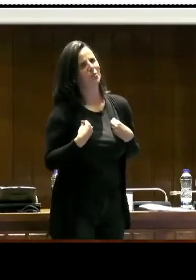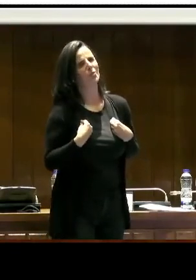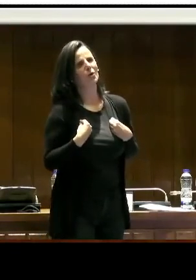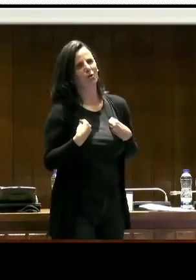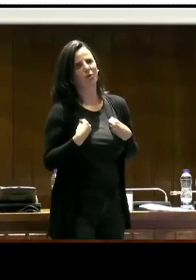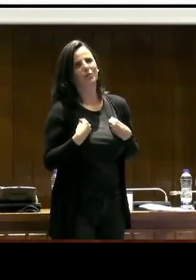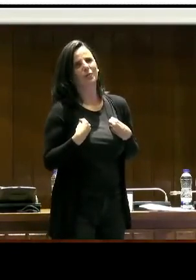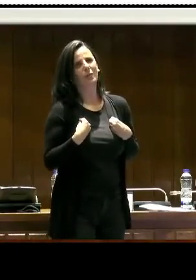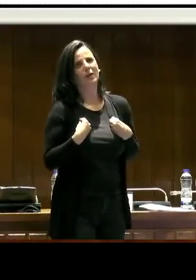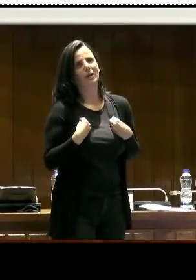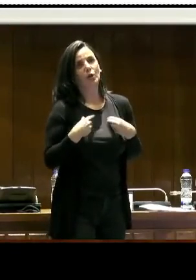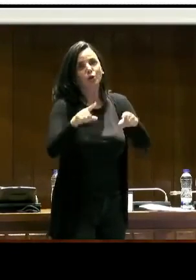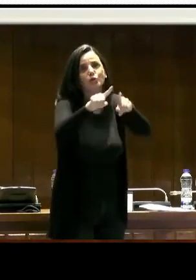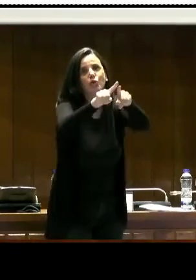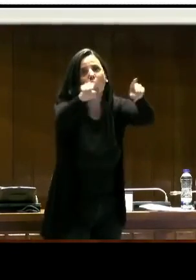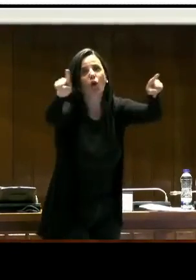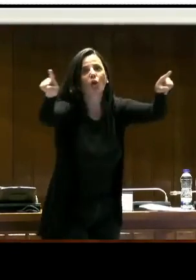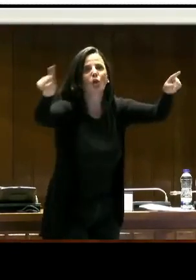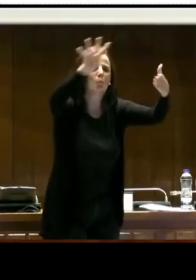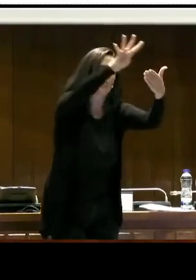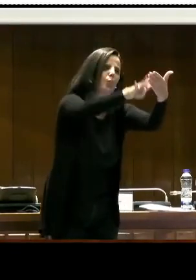Los mismos sueños.